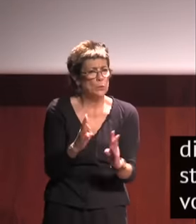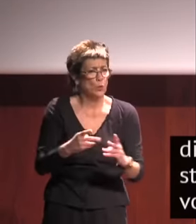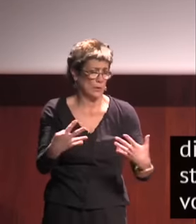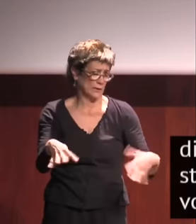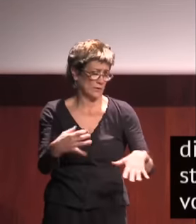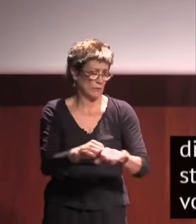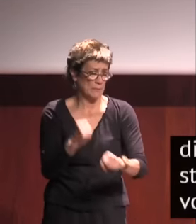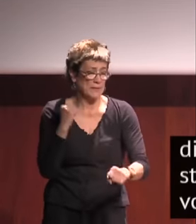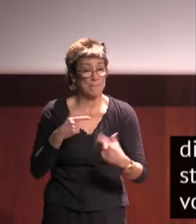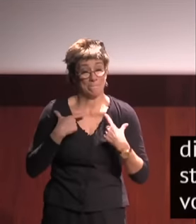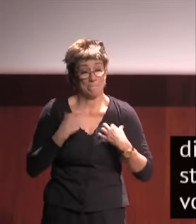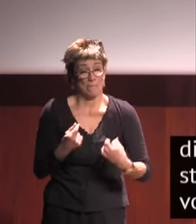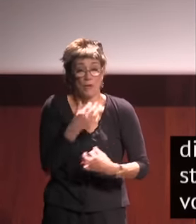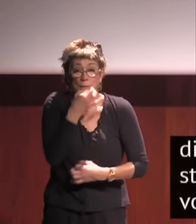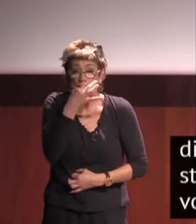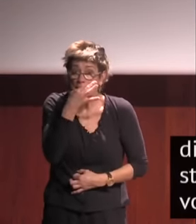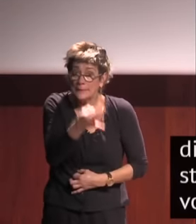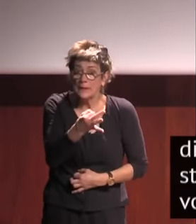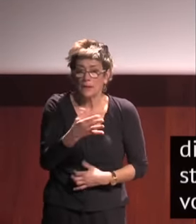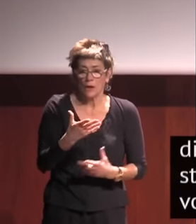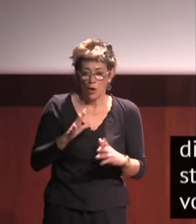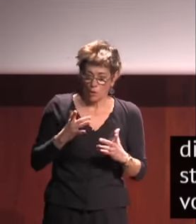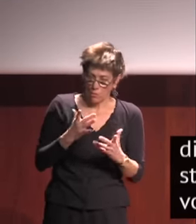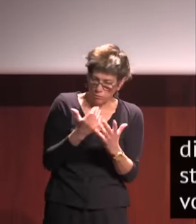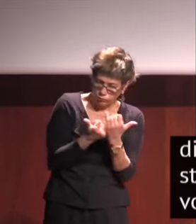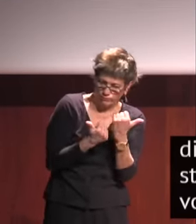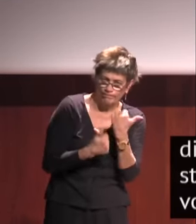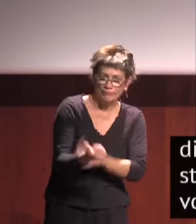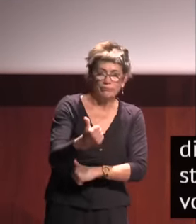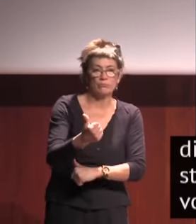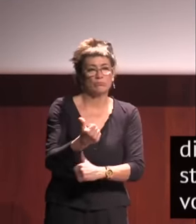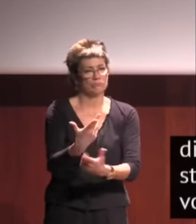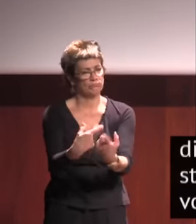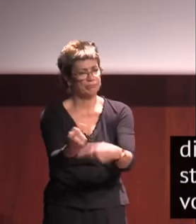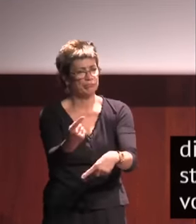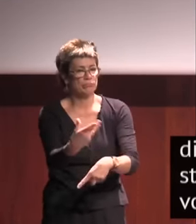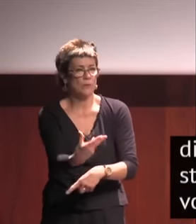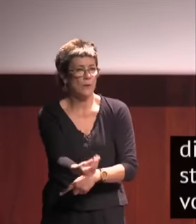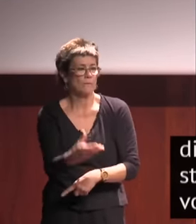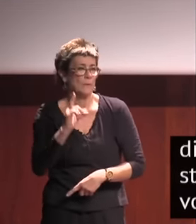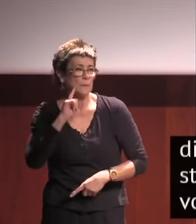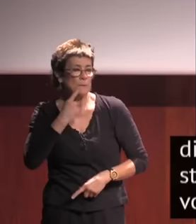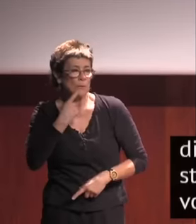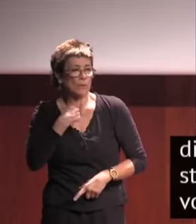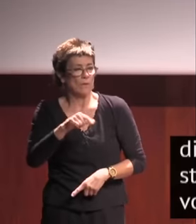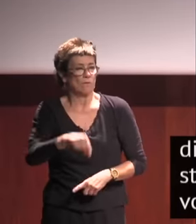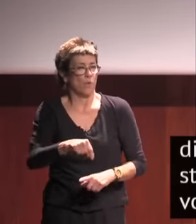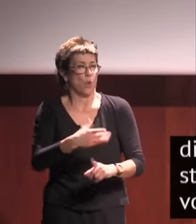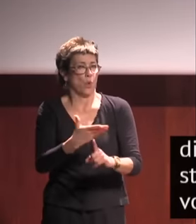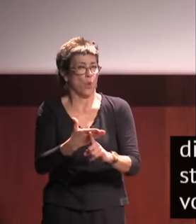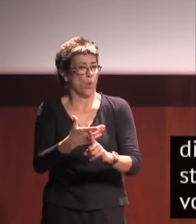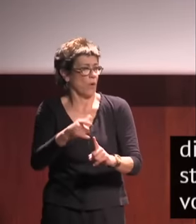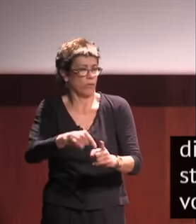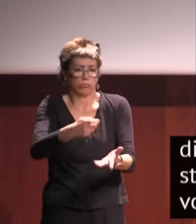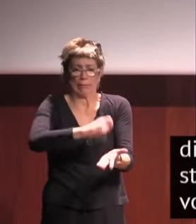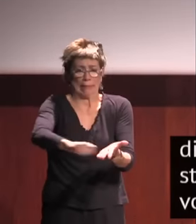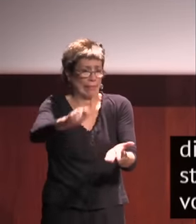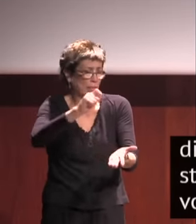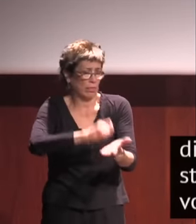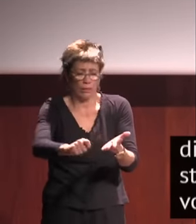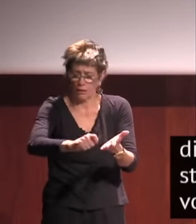Bébien, il estimait que, justement, pour rendre l'autonomie aux sourds, les personnes sourdes devaient pouvoir écrire sa